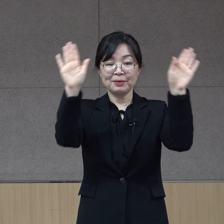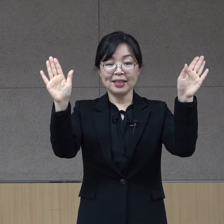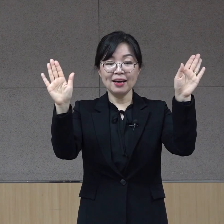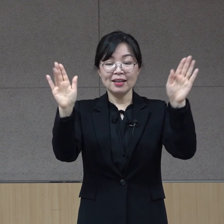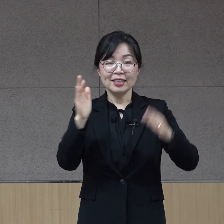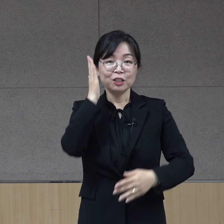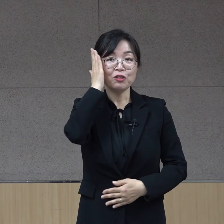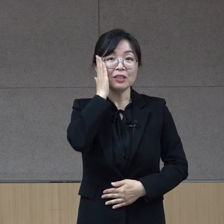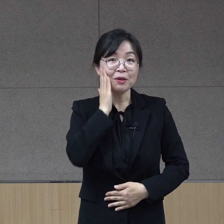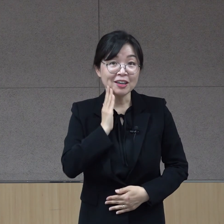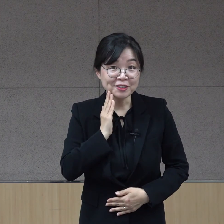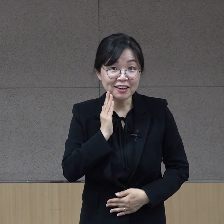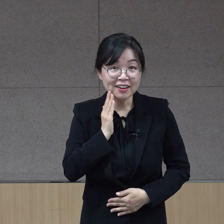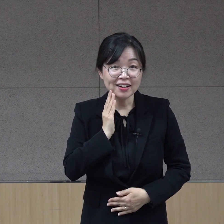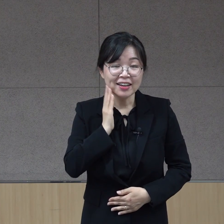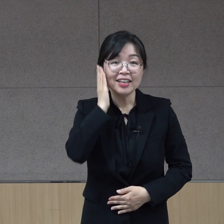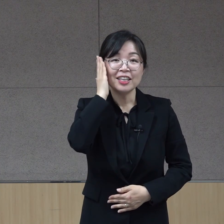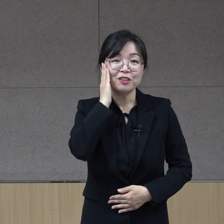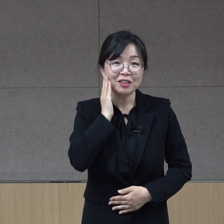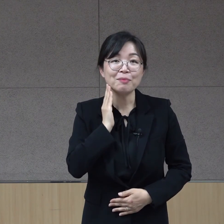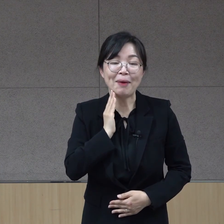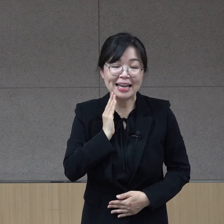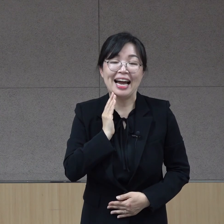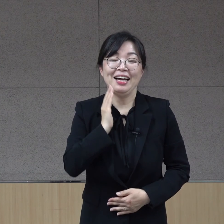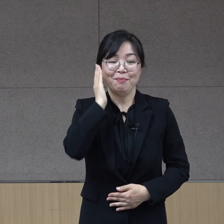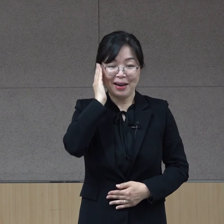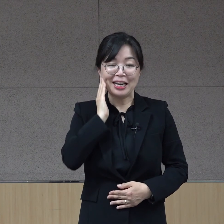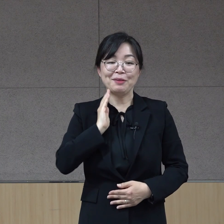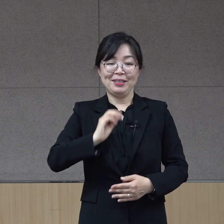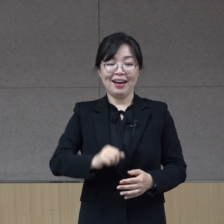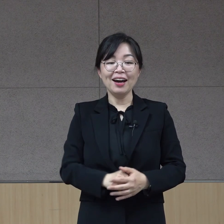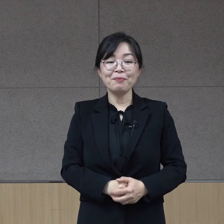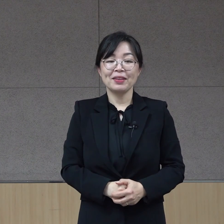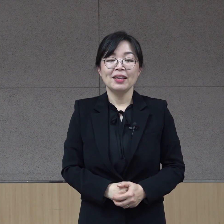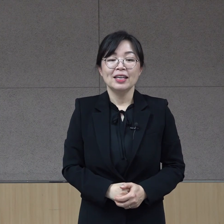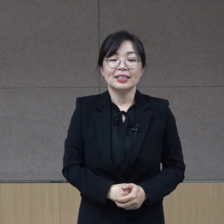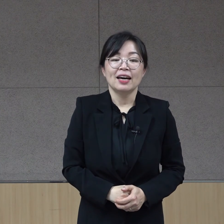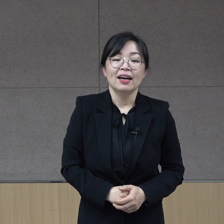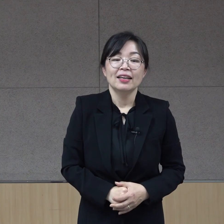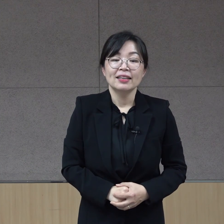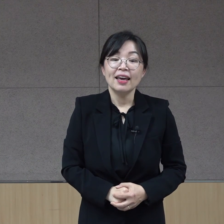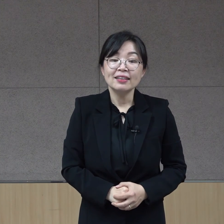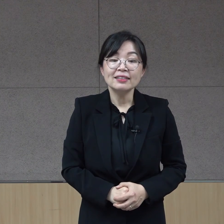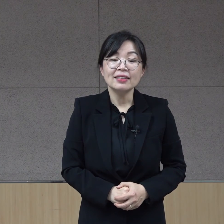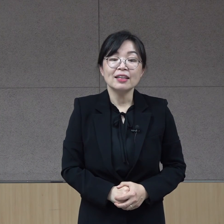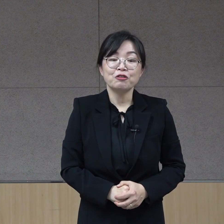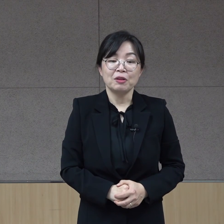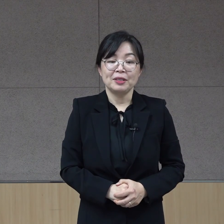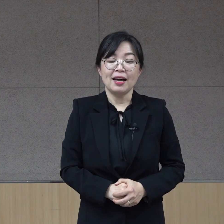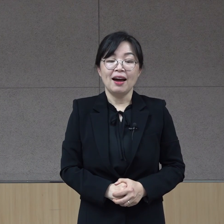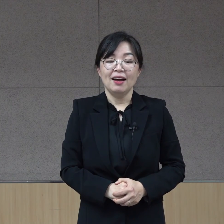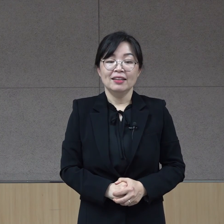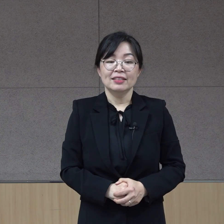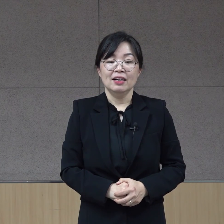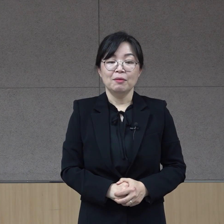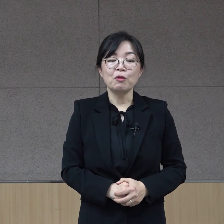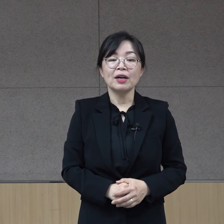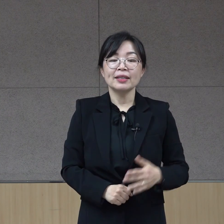하늘입니다. 이 수화는 뭐라고요? 이 수화는 파랑입니다. 자, 깨끗하다는 수화입니다. 자, 뭔가를